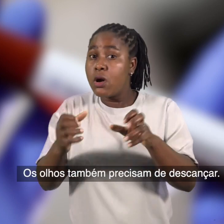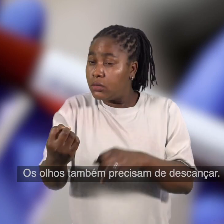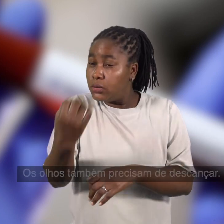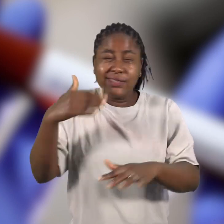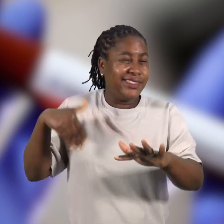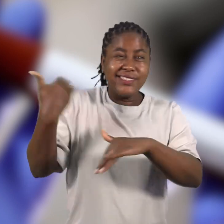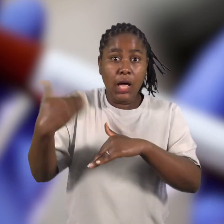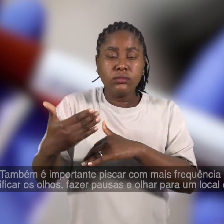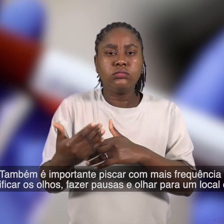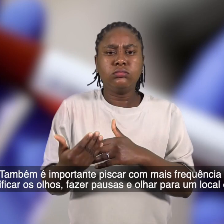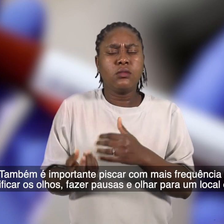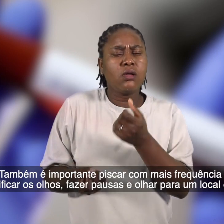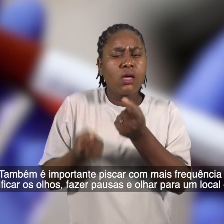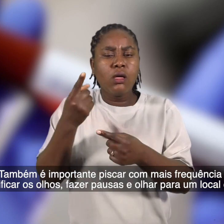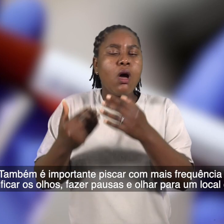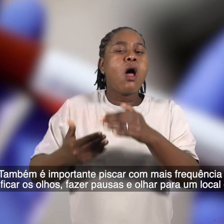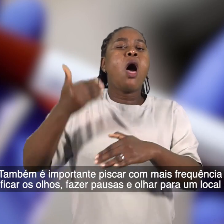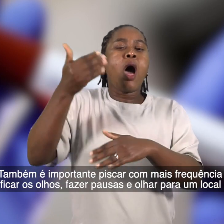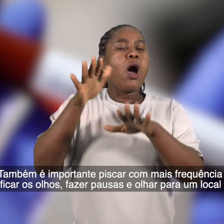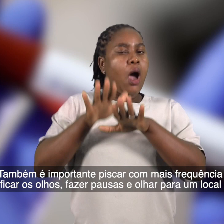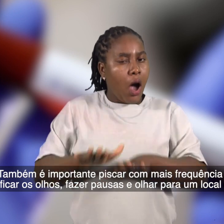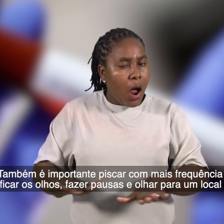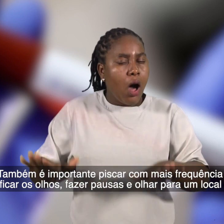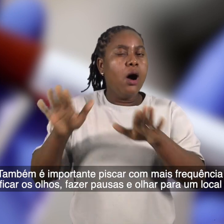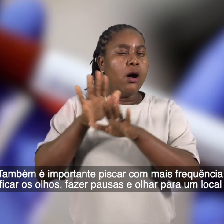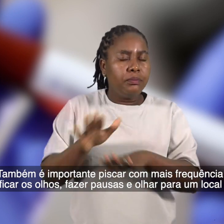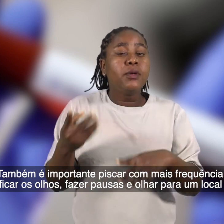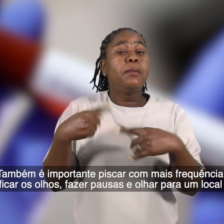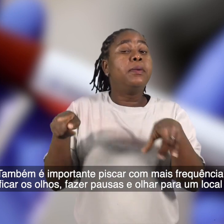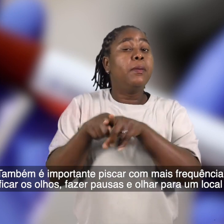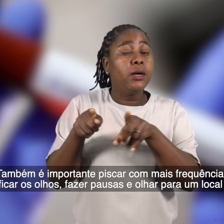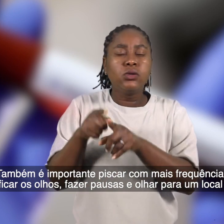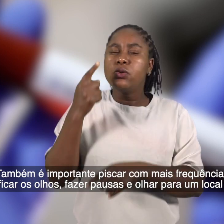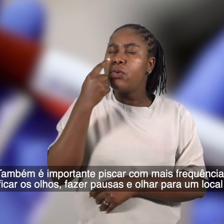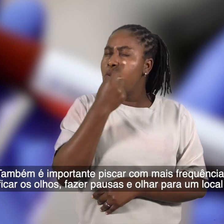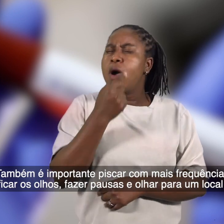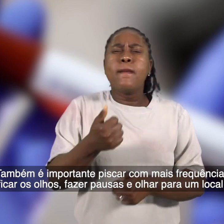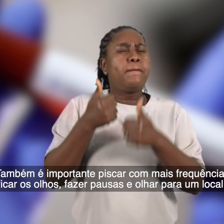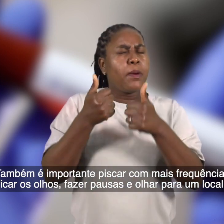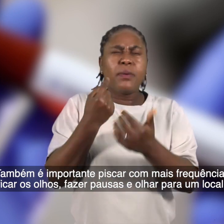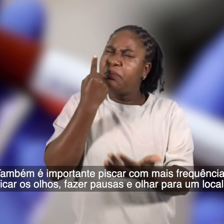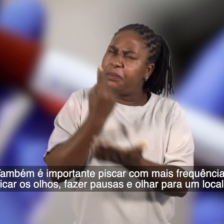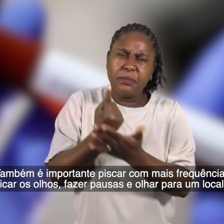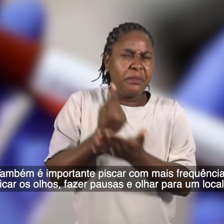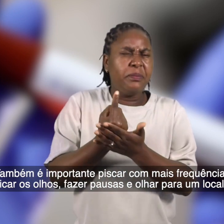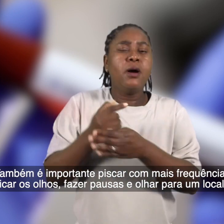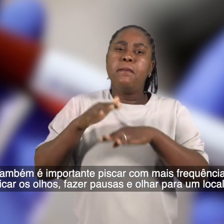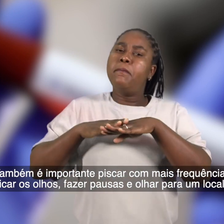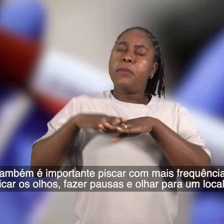descansar. Também é importante piscar com mais frequência para lubrificar os olhos, fazer pausas e olhar